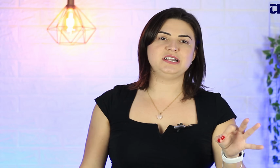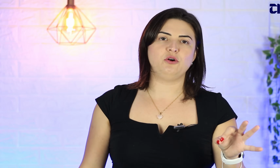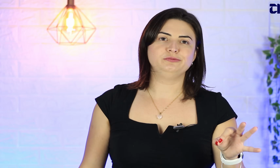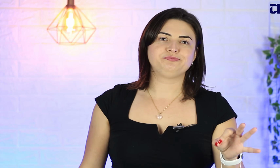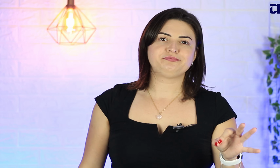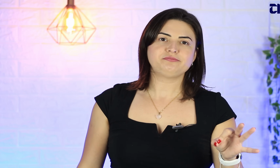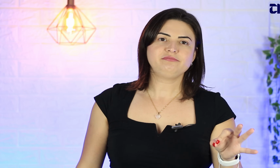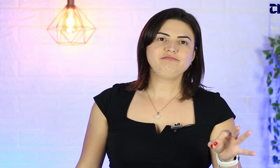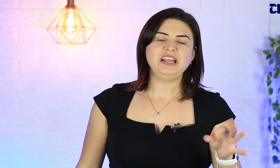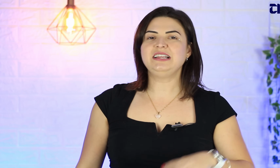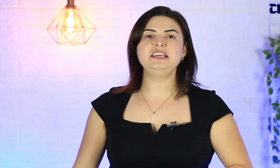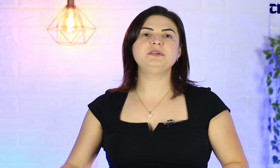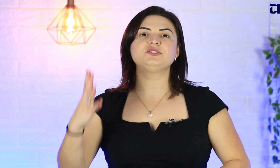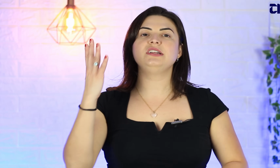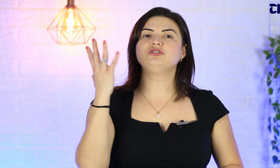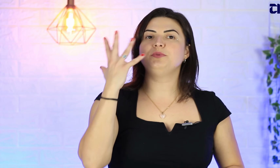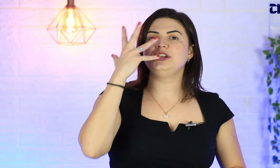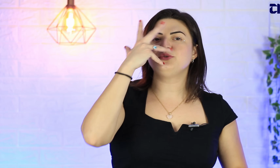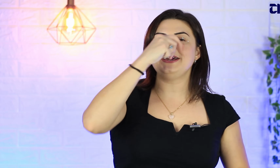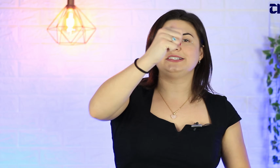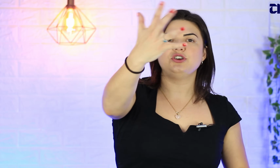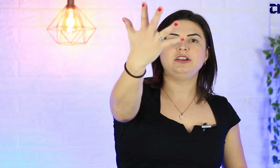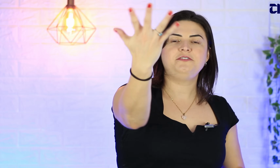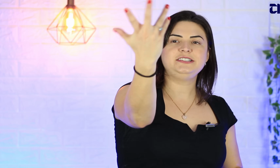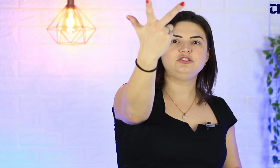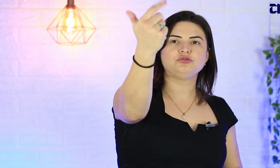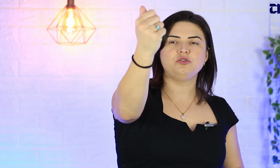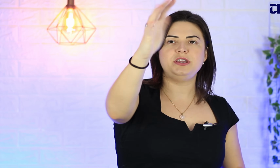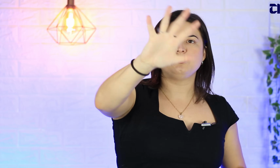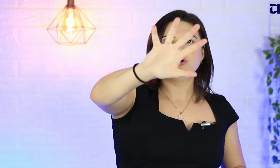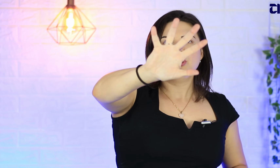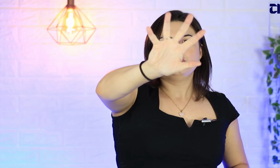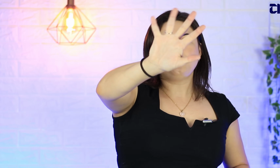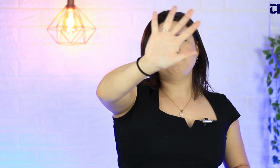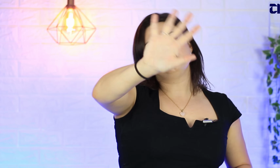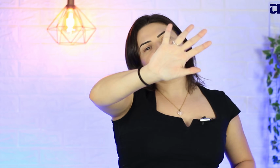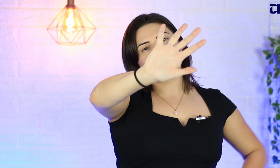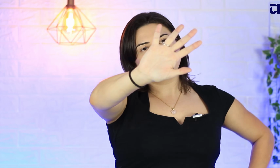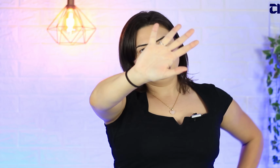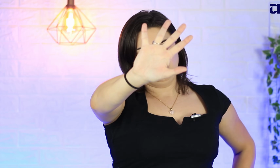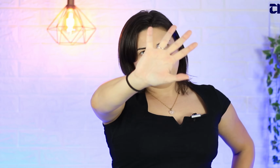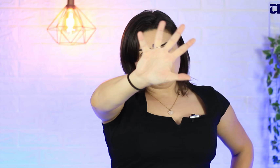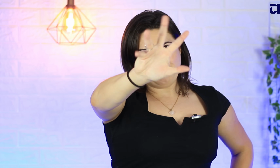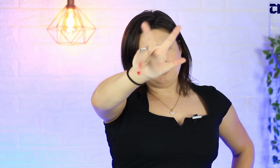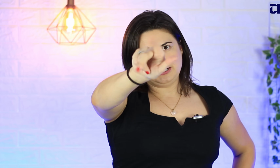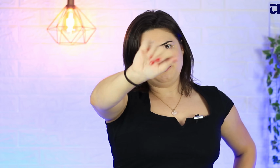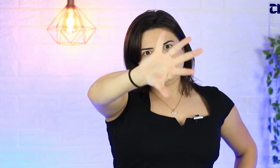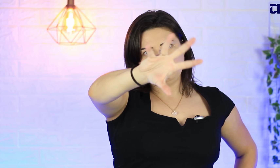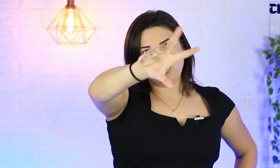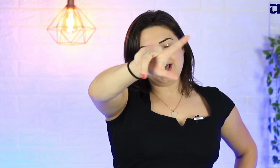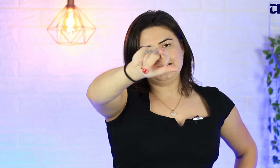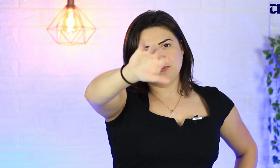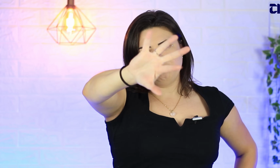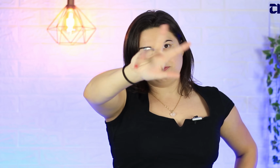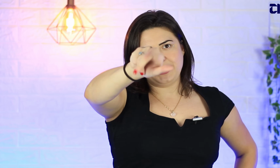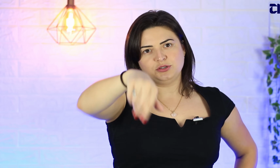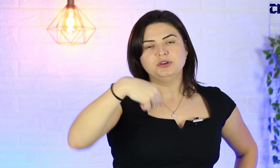sinal. Na Libras, o sinal de bonito é esse. Olha, faz aí junto comigo. Configuração de mão. Mão aberta, fazendo esse movimento